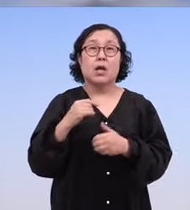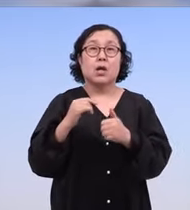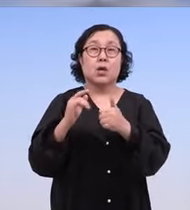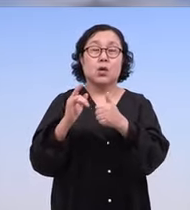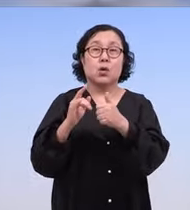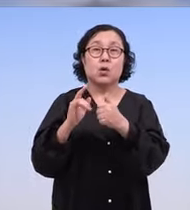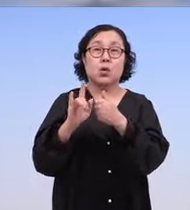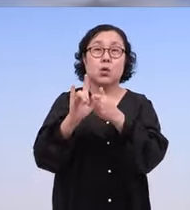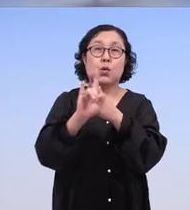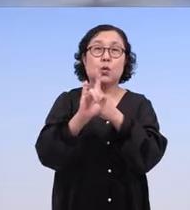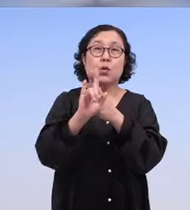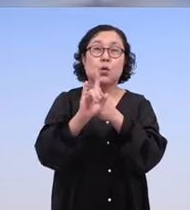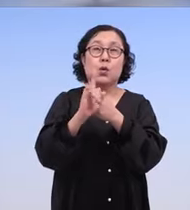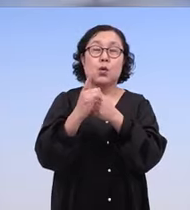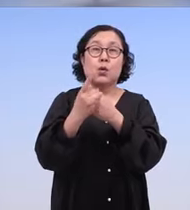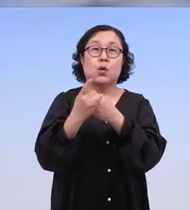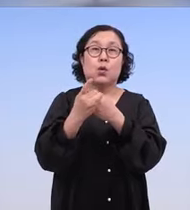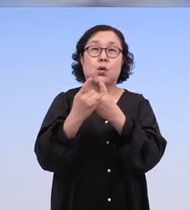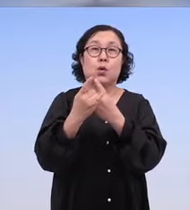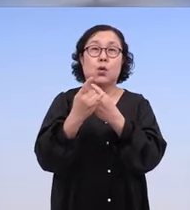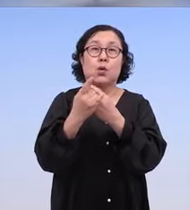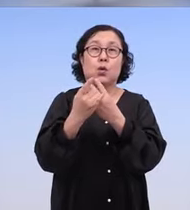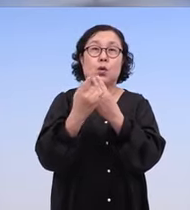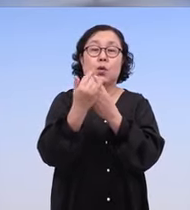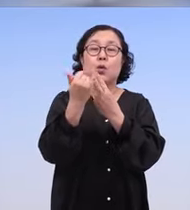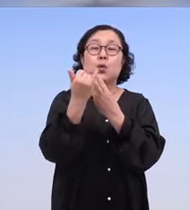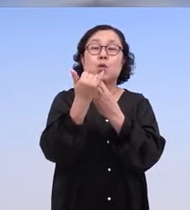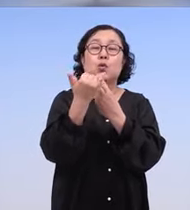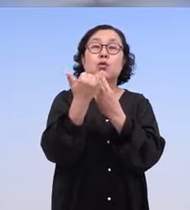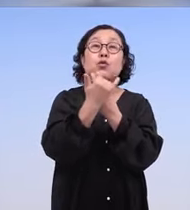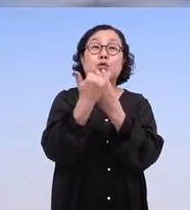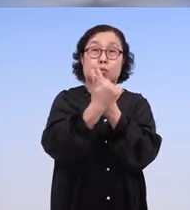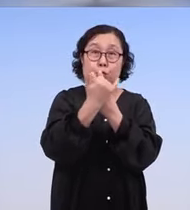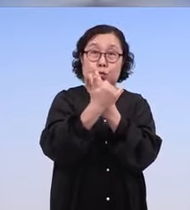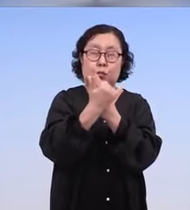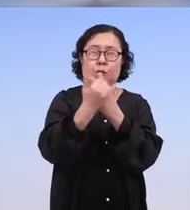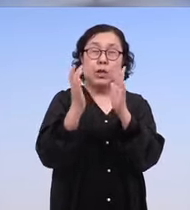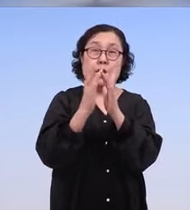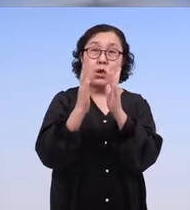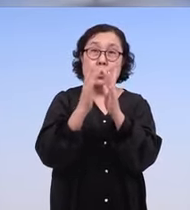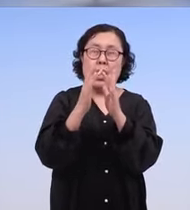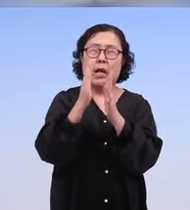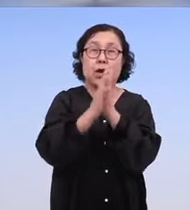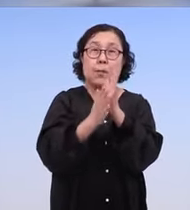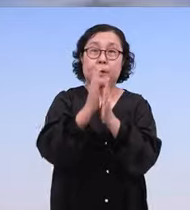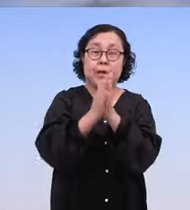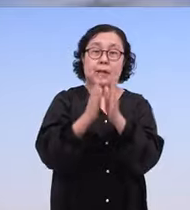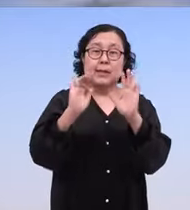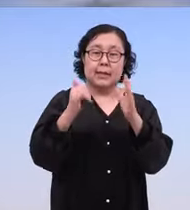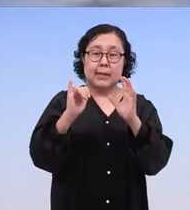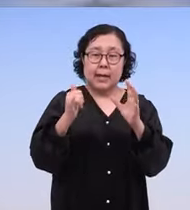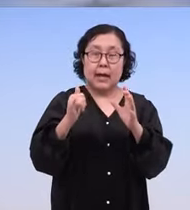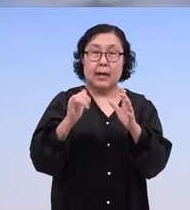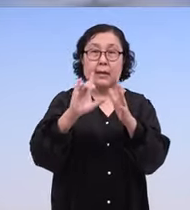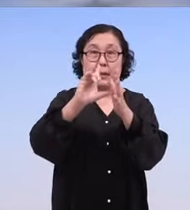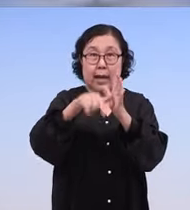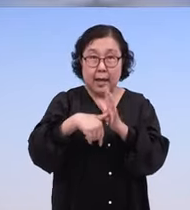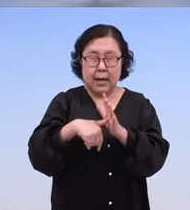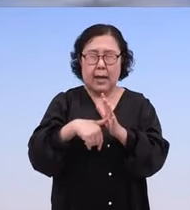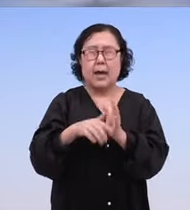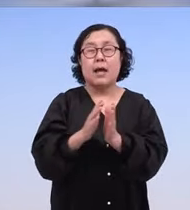그 유튜브 뭐 이런 거 없는, 인터넷 없는 시대에 목회하셨다는 게 너무 부러워요. 뭐 얼마나 부러운지